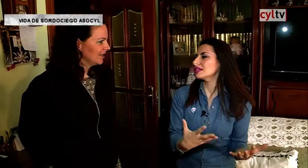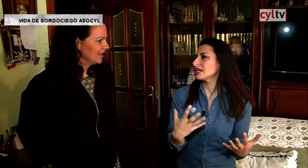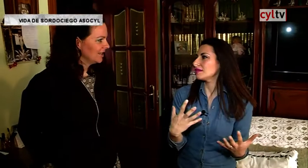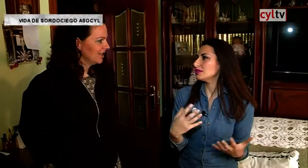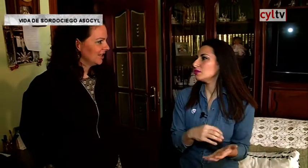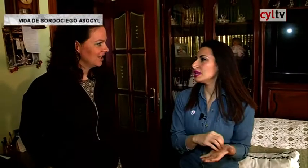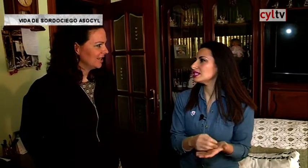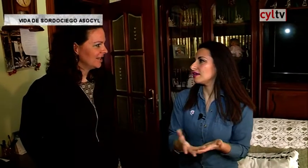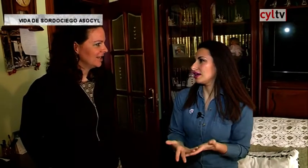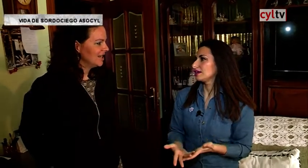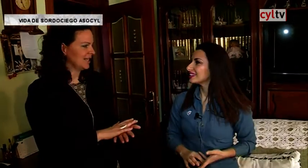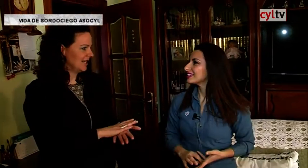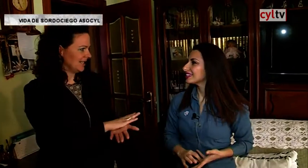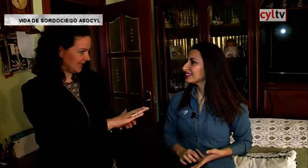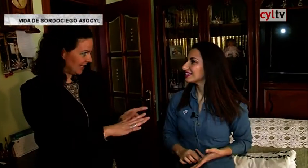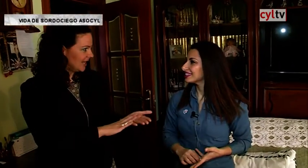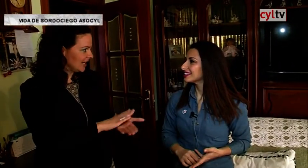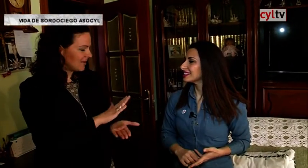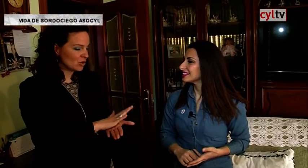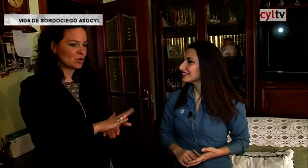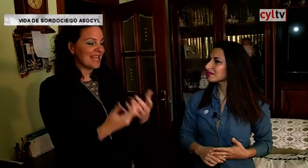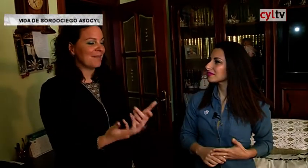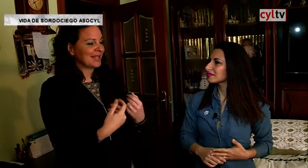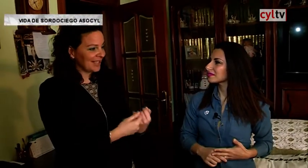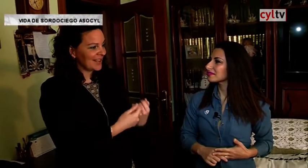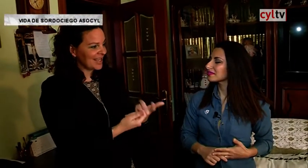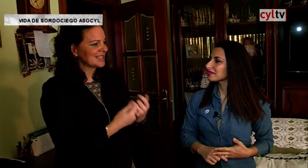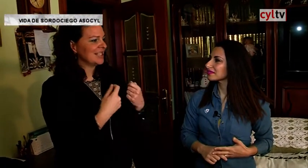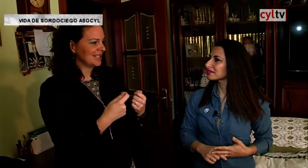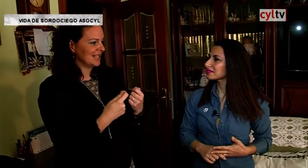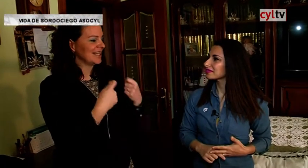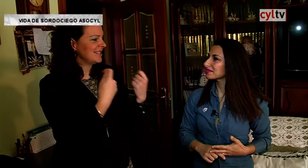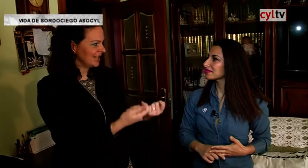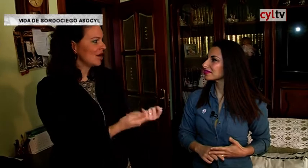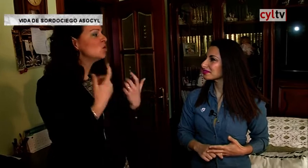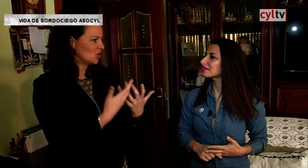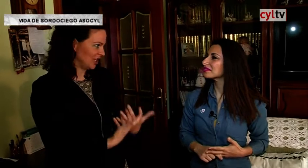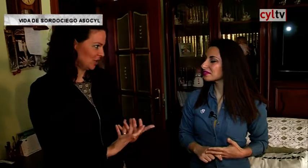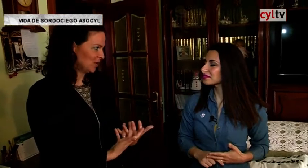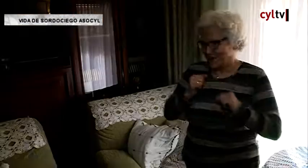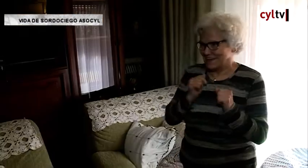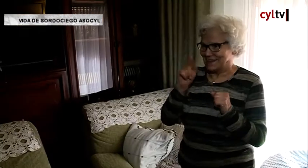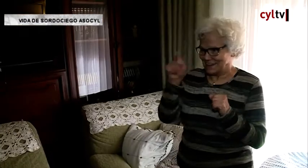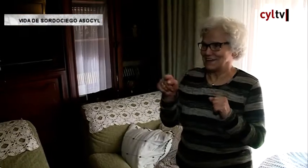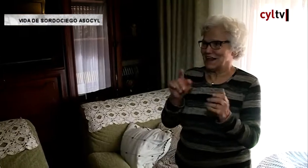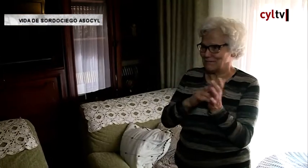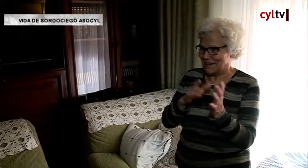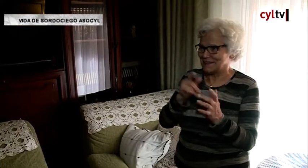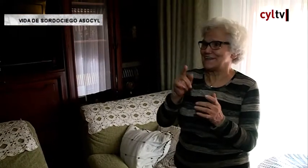que mi nombre es Ivana? Se les deletrea en la mano y a partir de ahí se les asigna un signo. Cuando ella era pequeña y estudiaba en